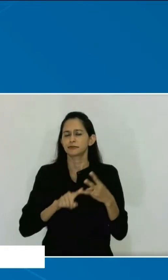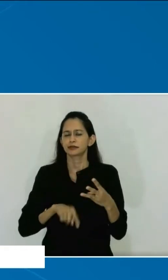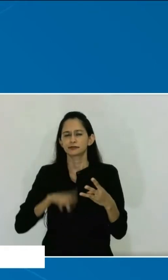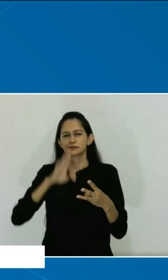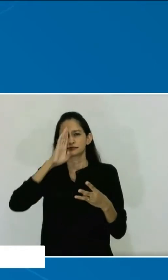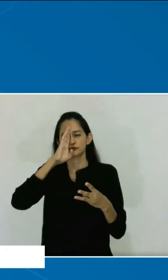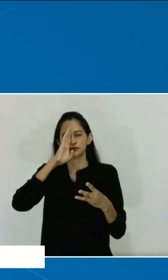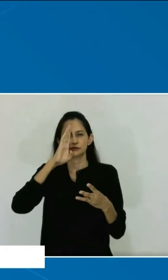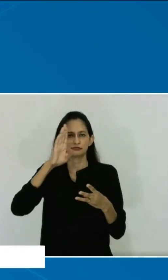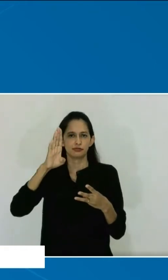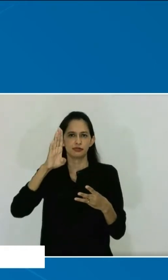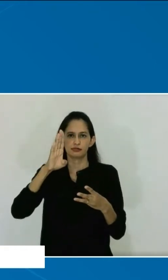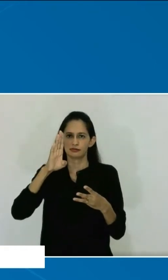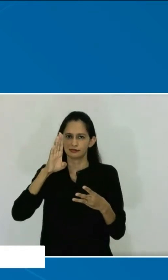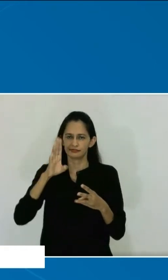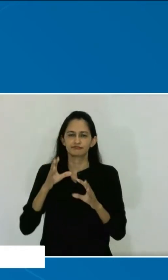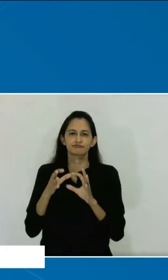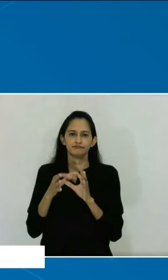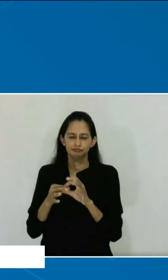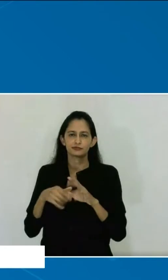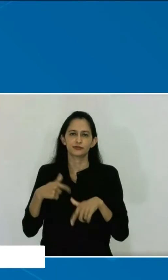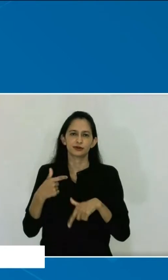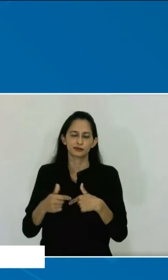orientação das nossas atividades.